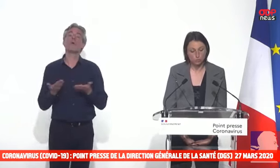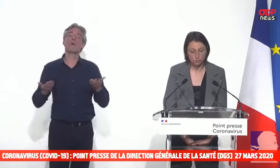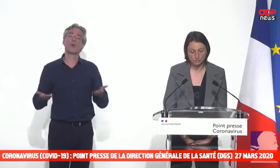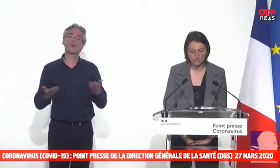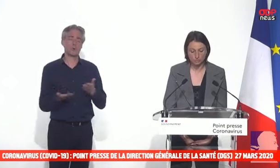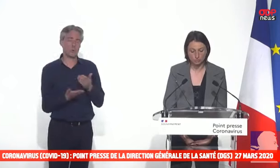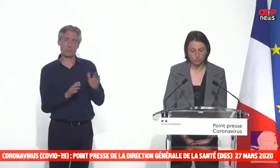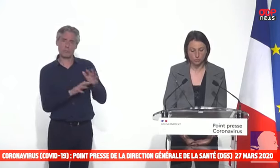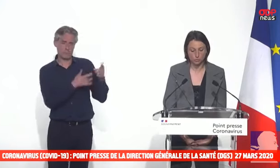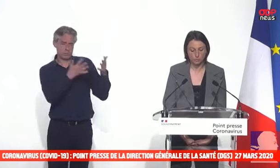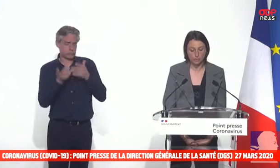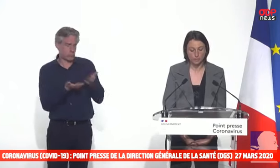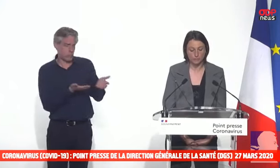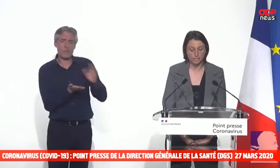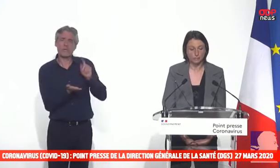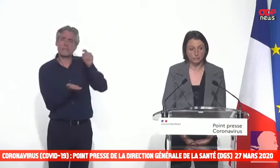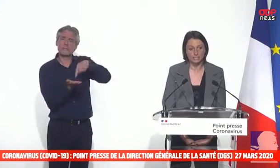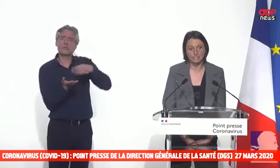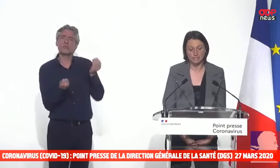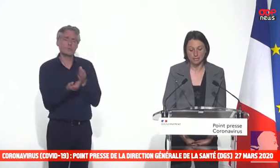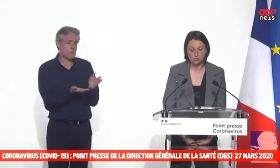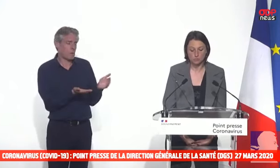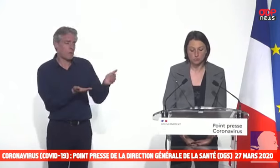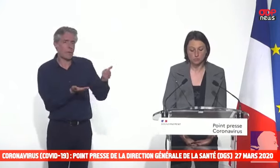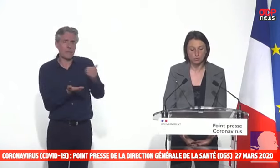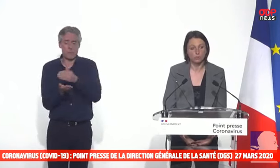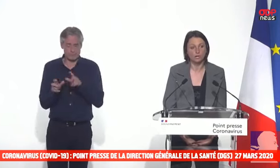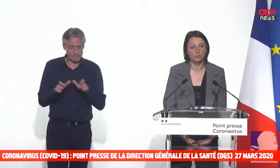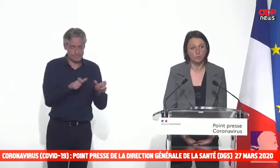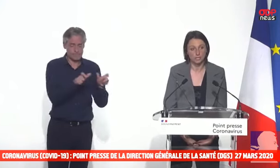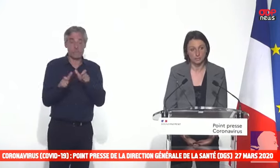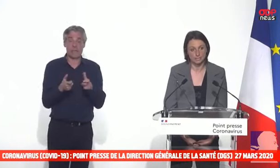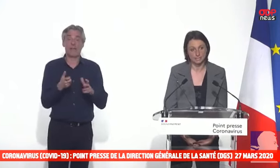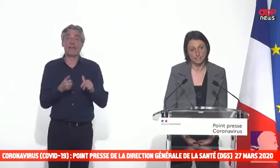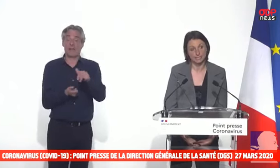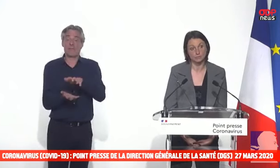rupture capacitaire qui nous fera enclencher les choses. Tel que